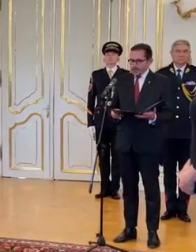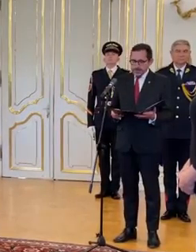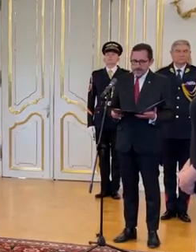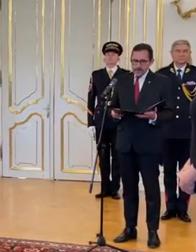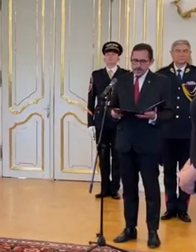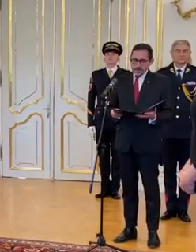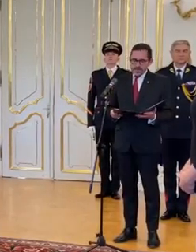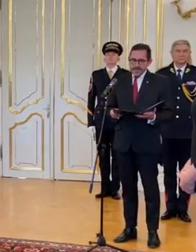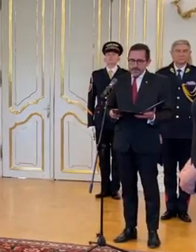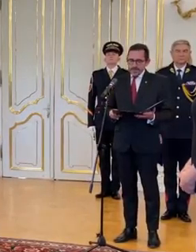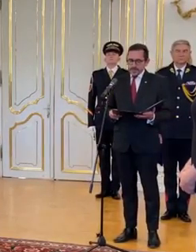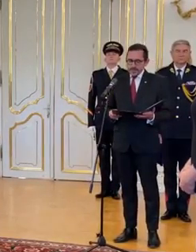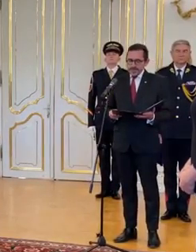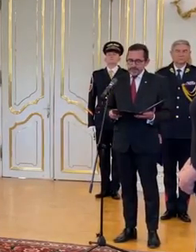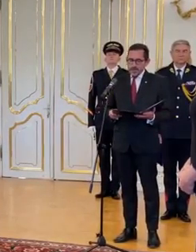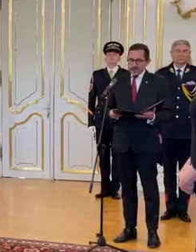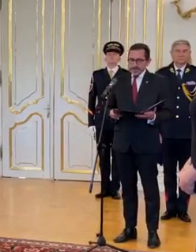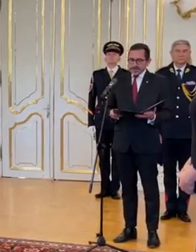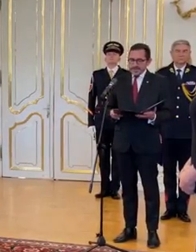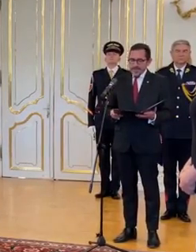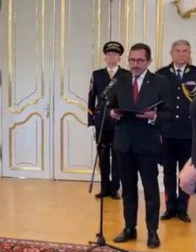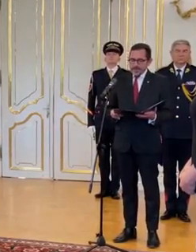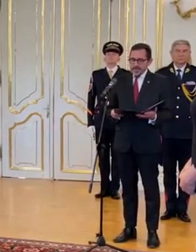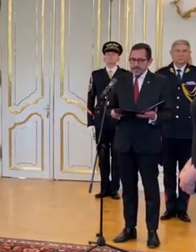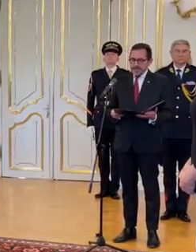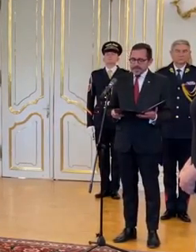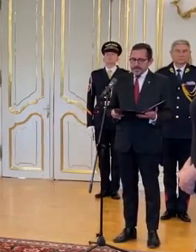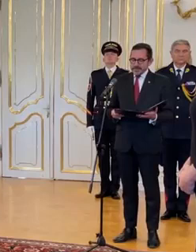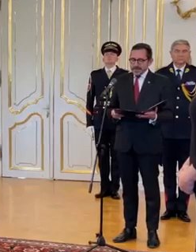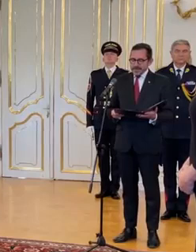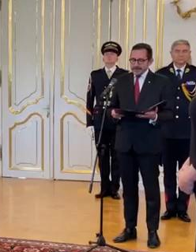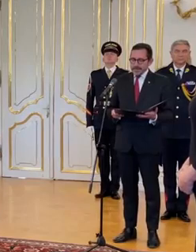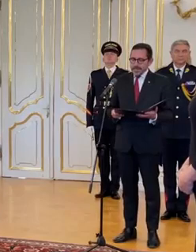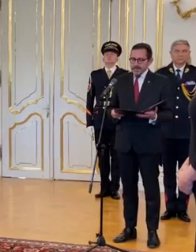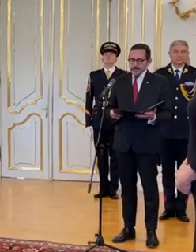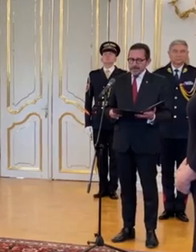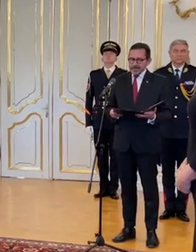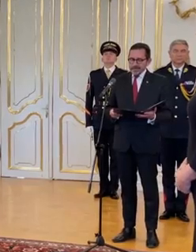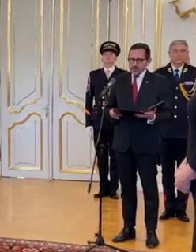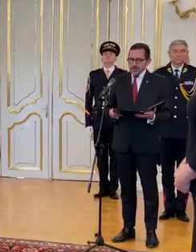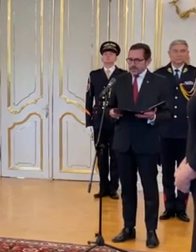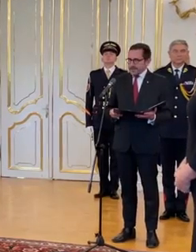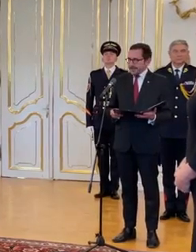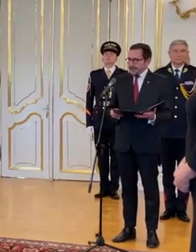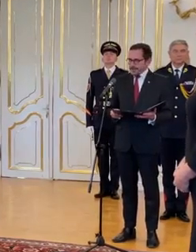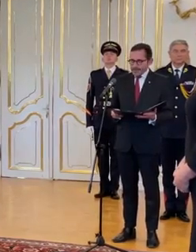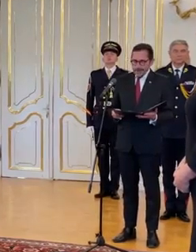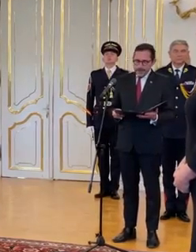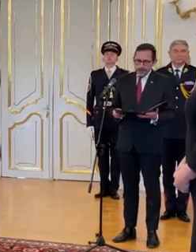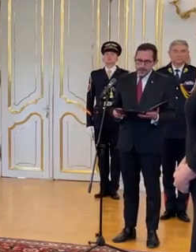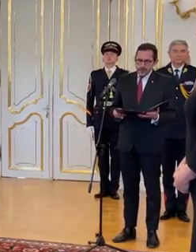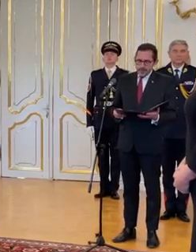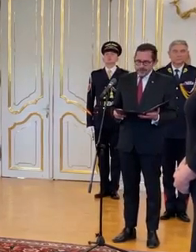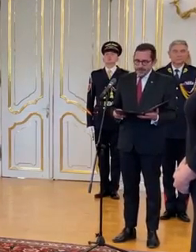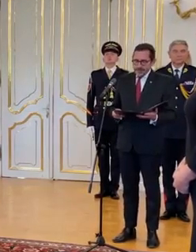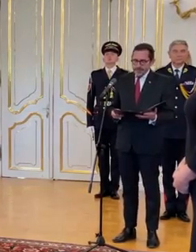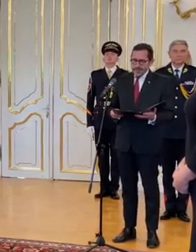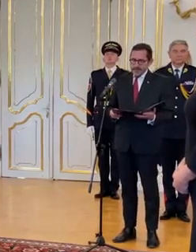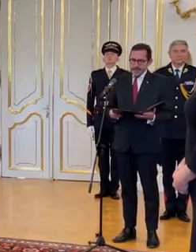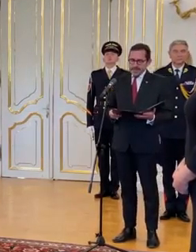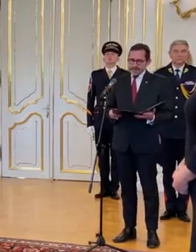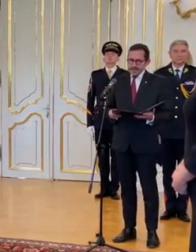občanov. Budem zachovávať ústavu a ostatné zákony a pracovať tak, aby sa uvádzali do života.